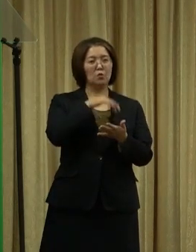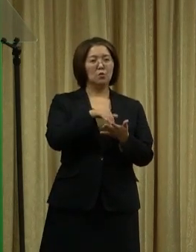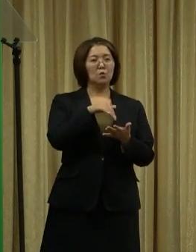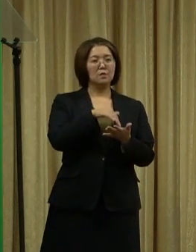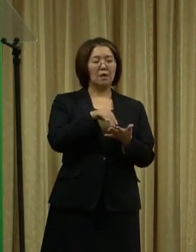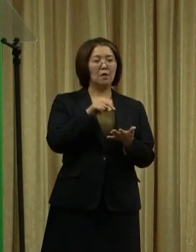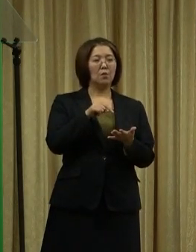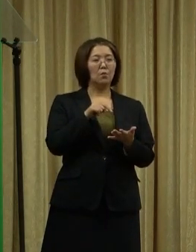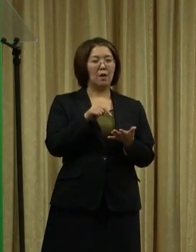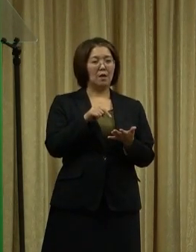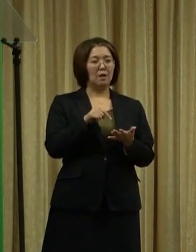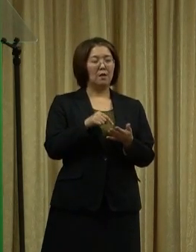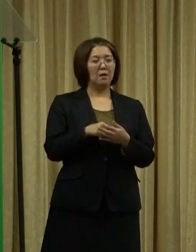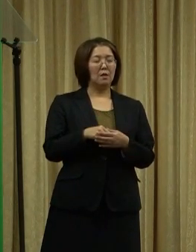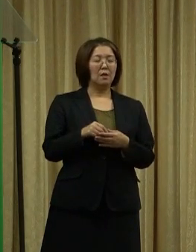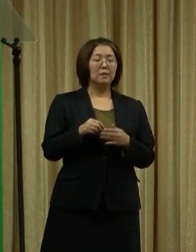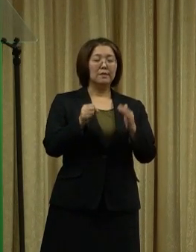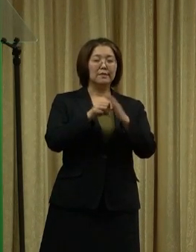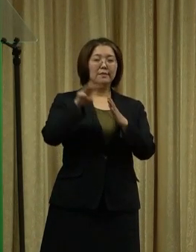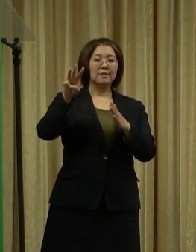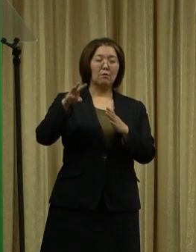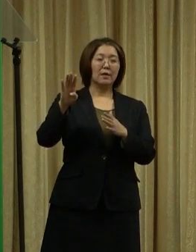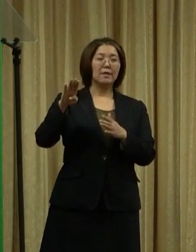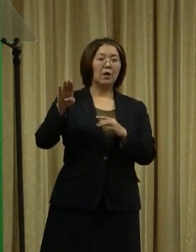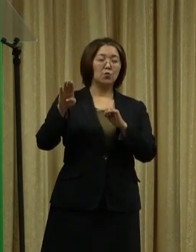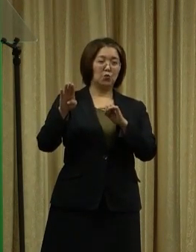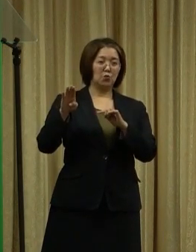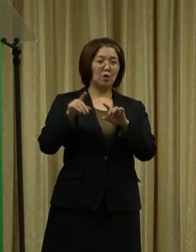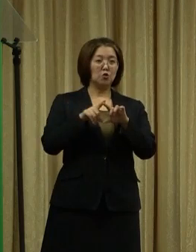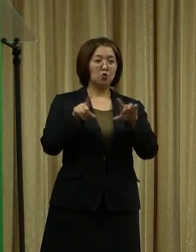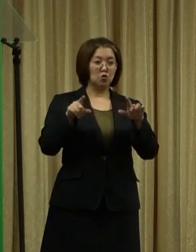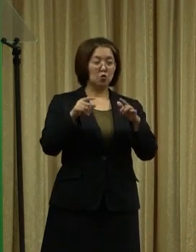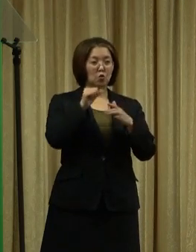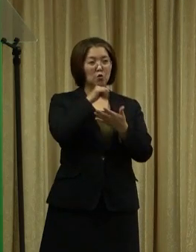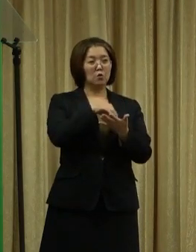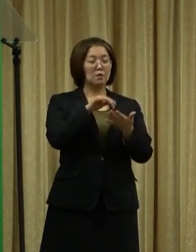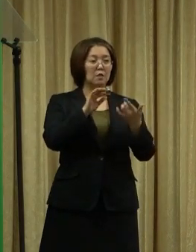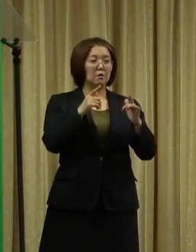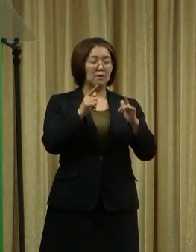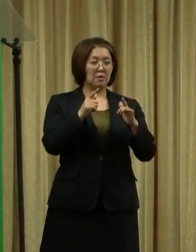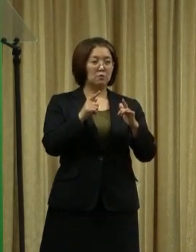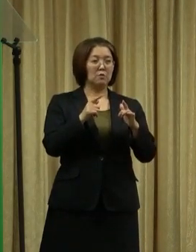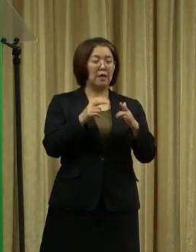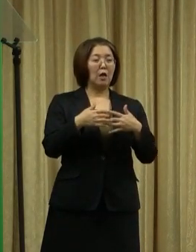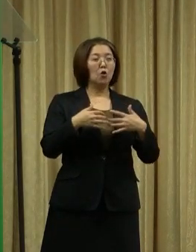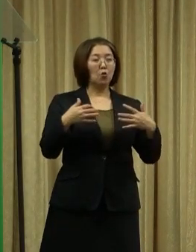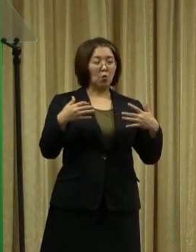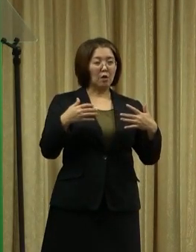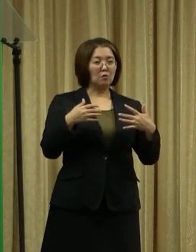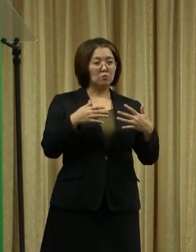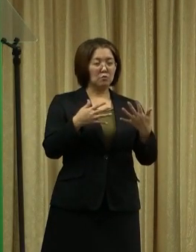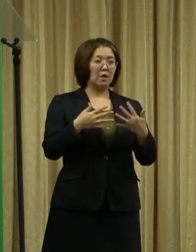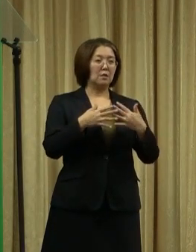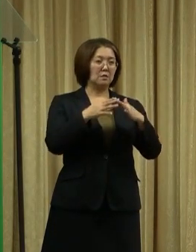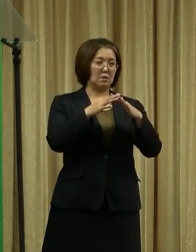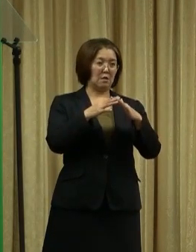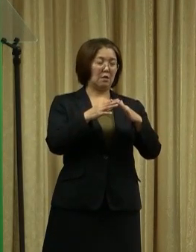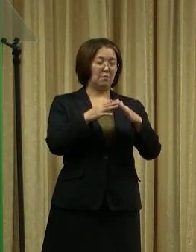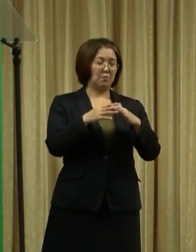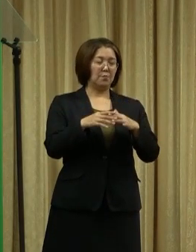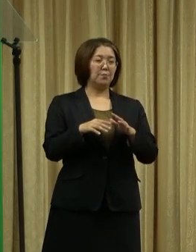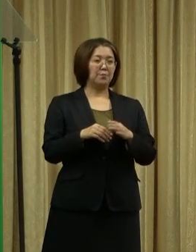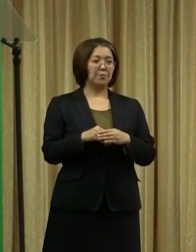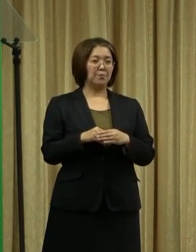が、隣の石川県は通常の予算ではなく骨格での予算編成となりました。今